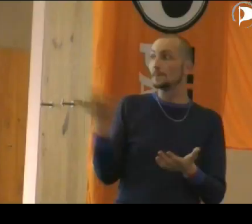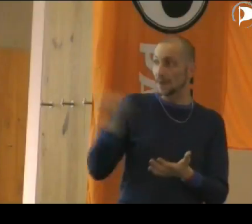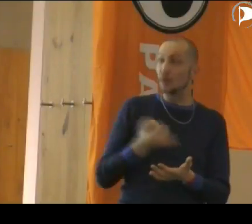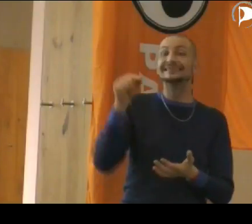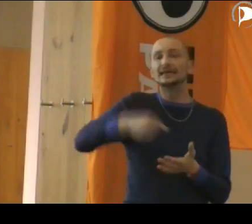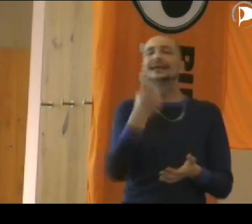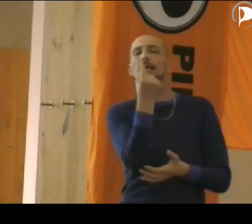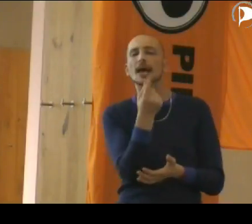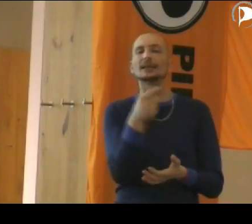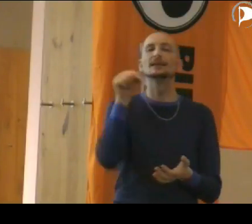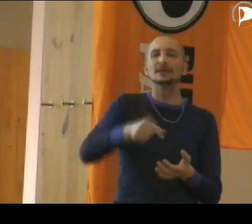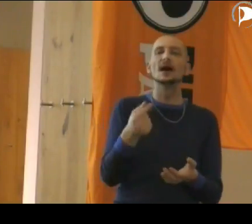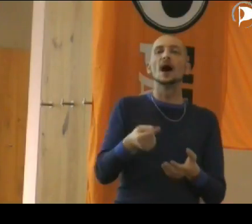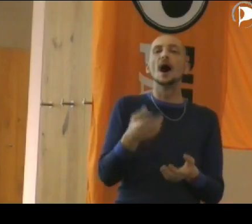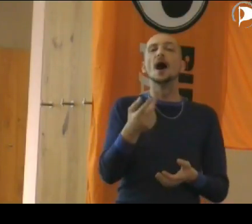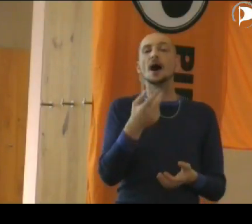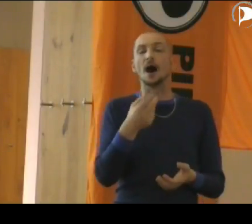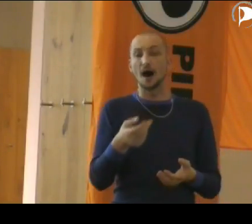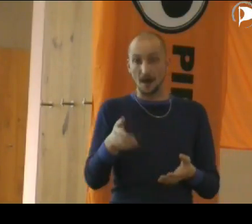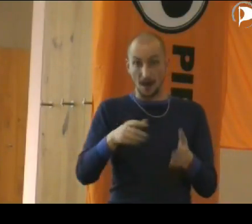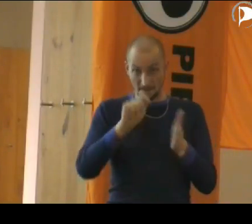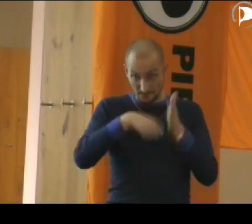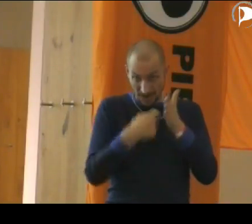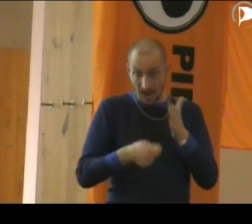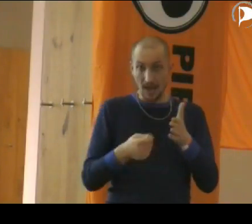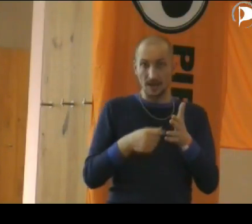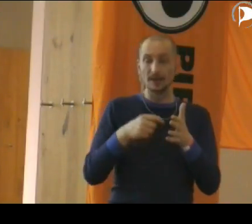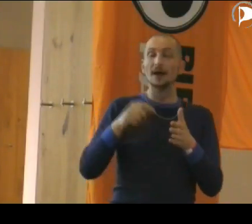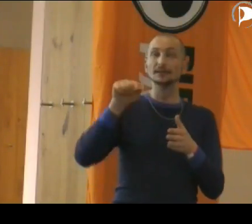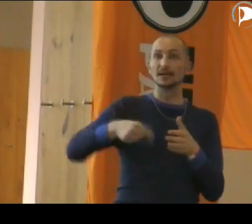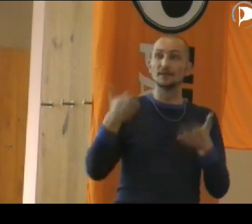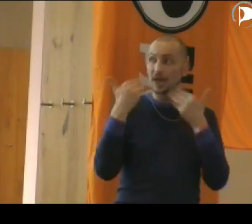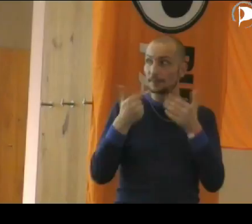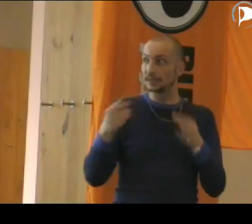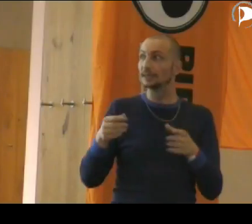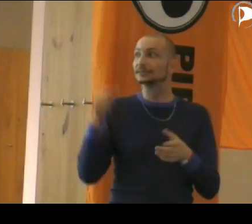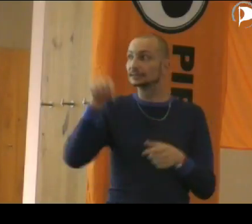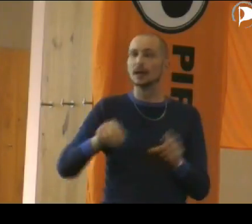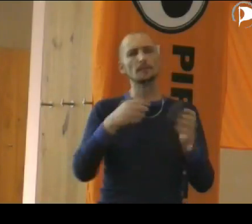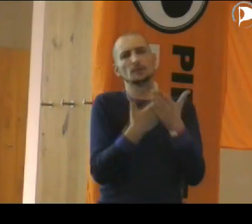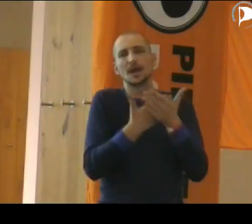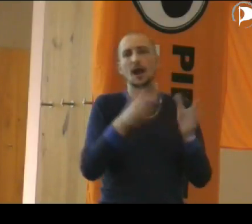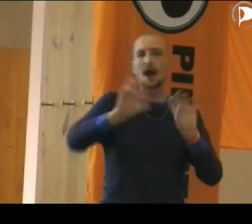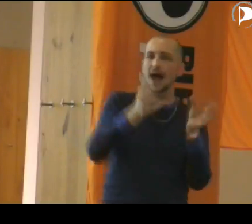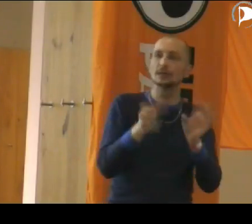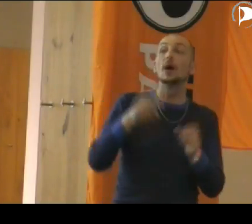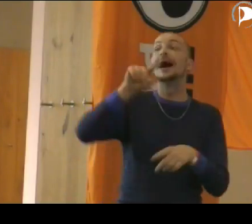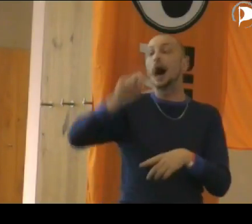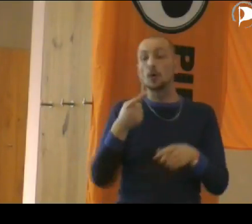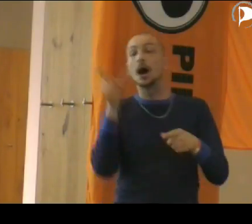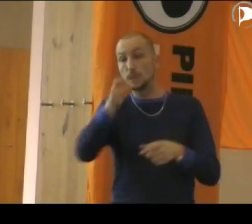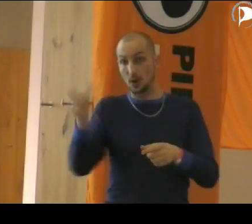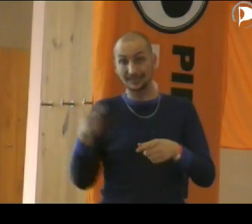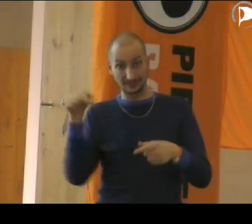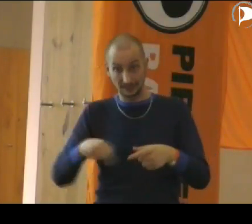wahlwerbespots fabian tacke damit hat dann auch noch mal neue leute erreichen die sonst sprechen uns nicht so viel mitbekommen wer im